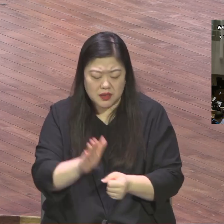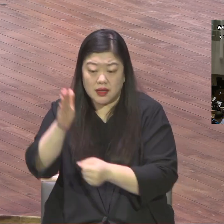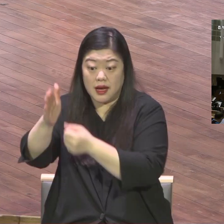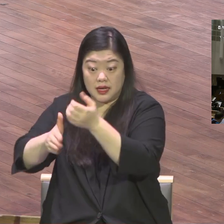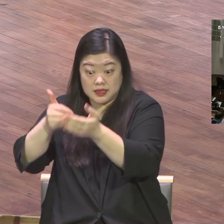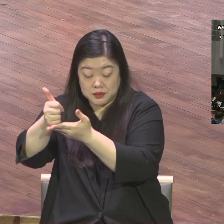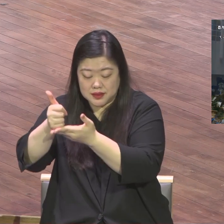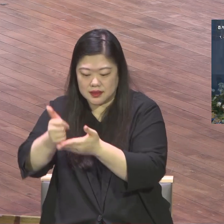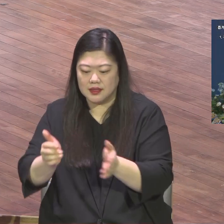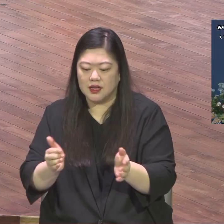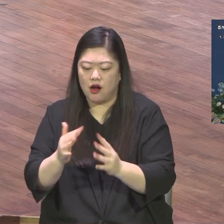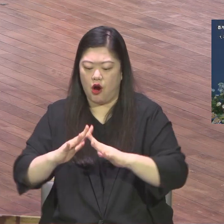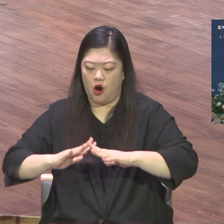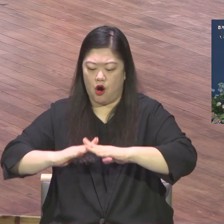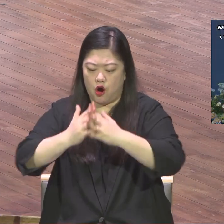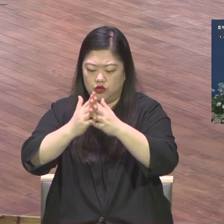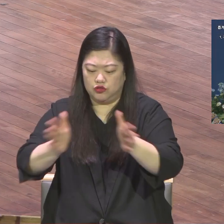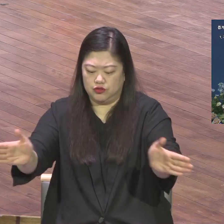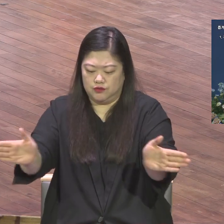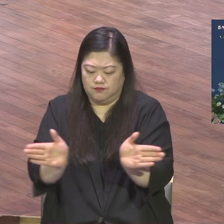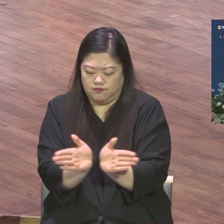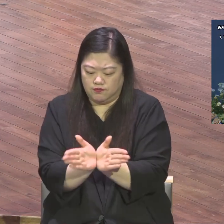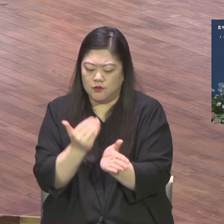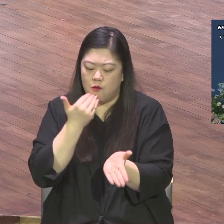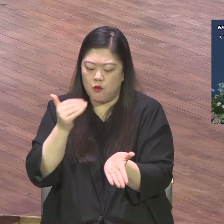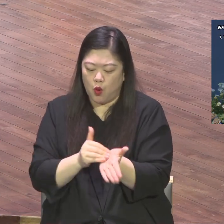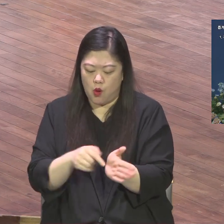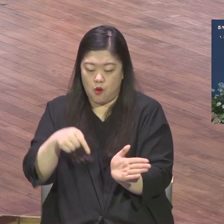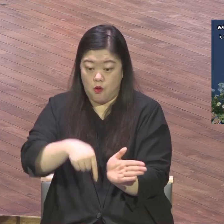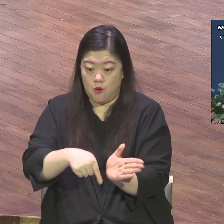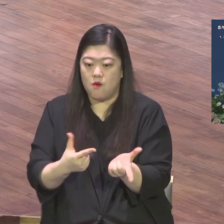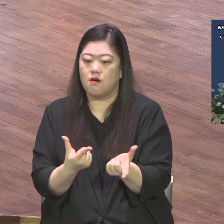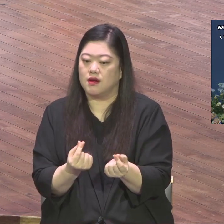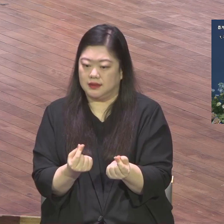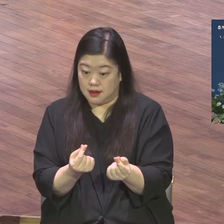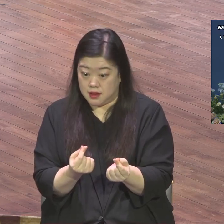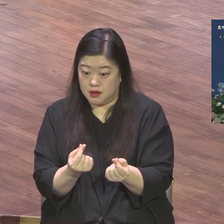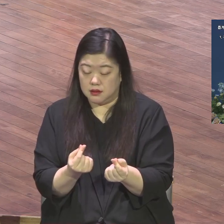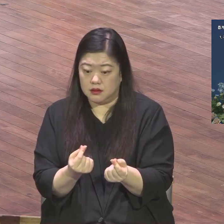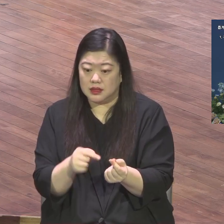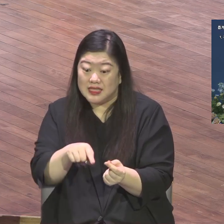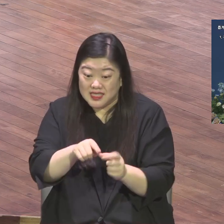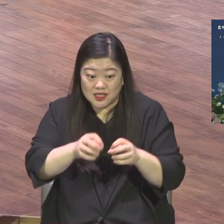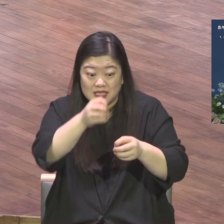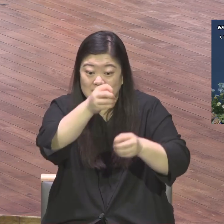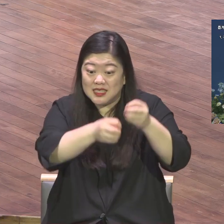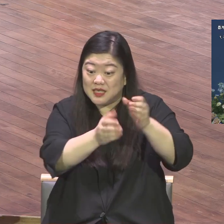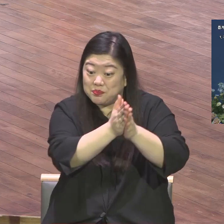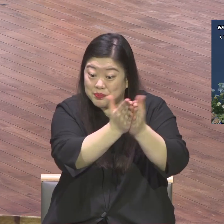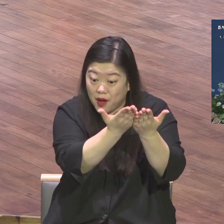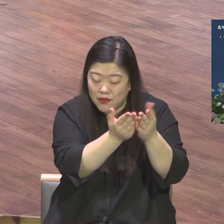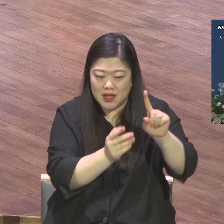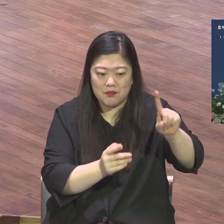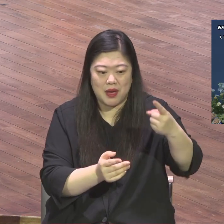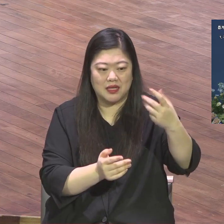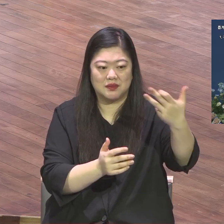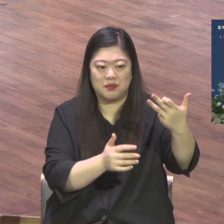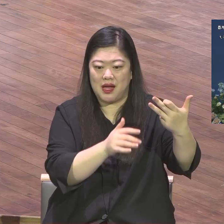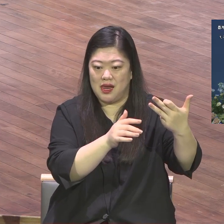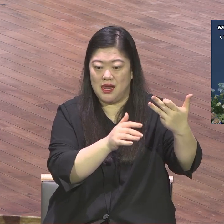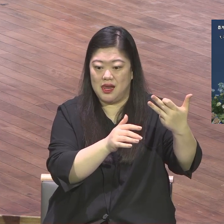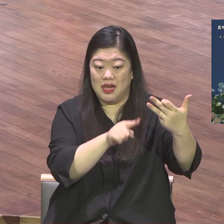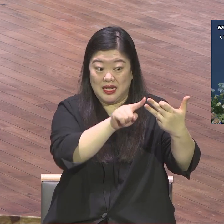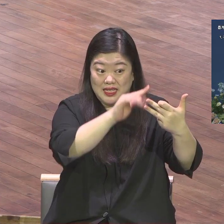베드로는 유대인들이 잘 알고 있는 시편 118편 22절의 말씀 인용하고 있습니다. 지금 성령께서 지혜를 주신